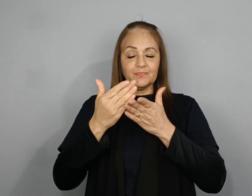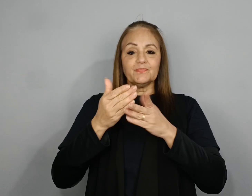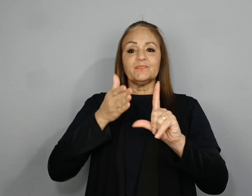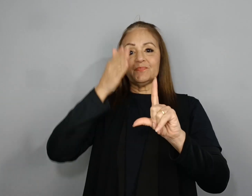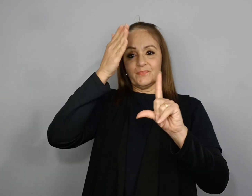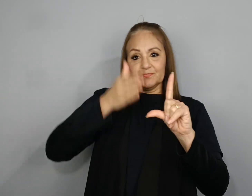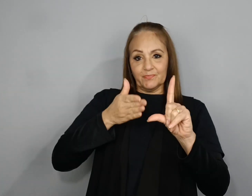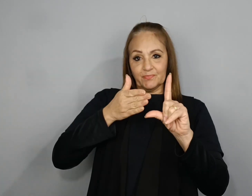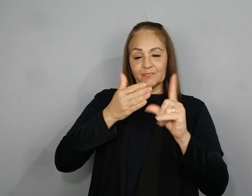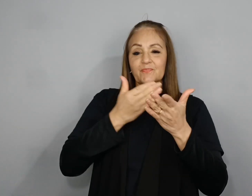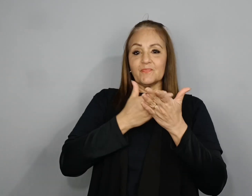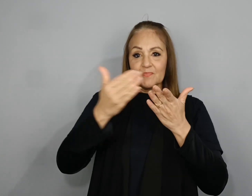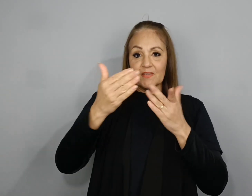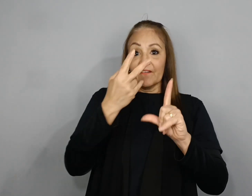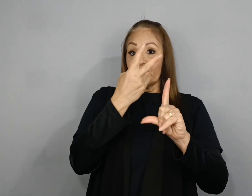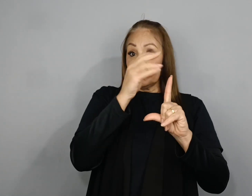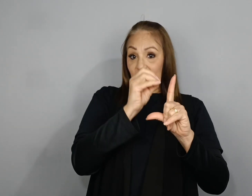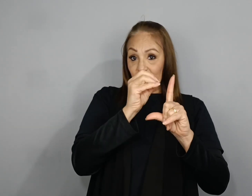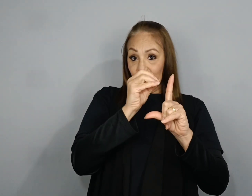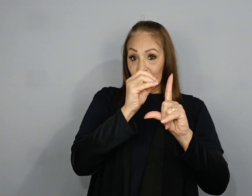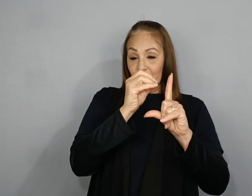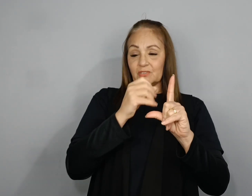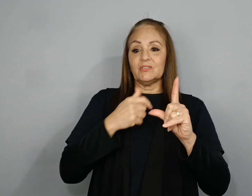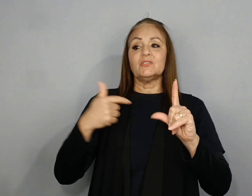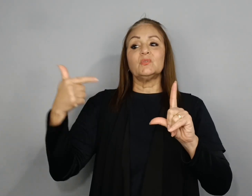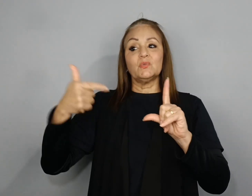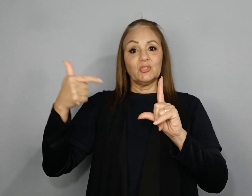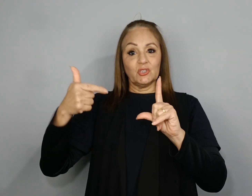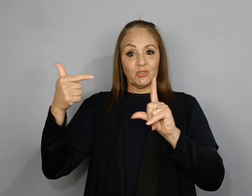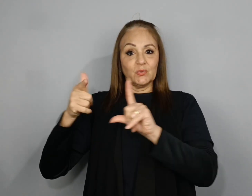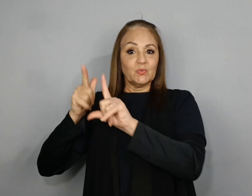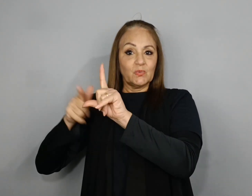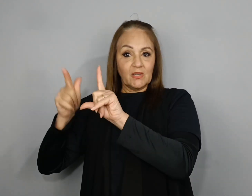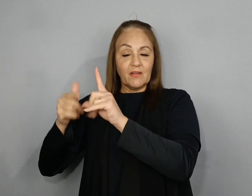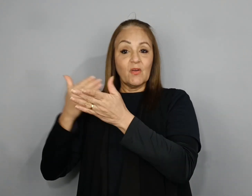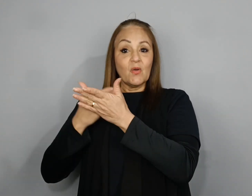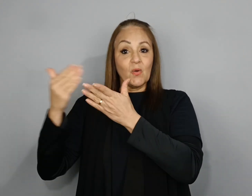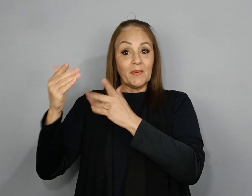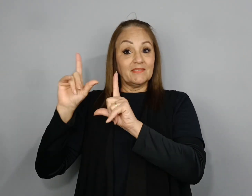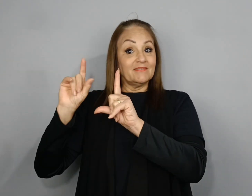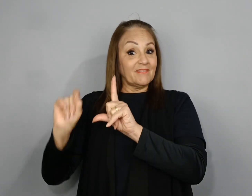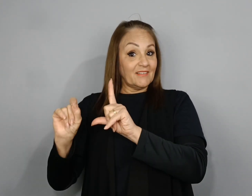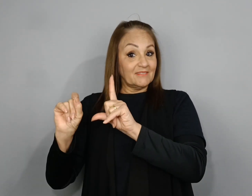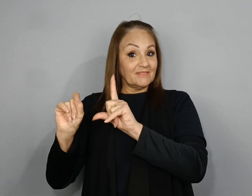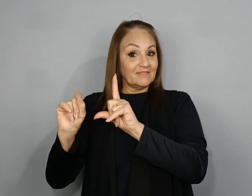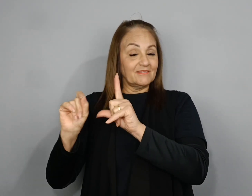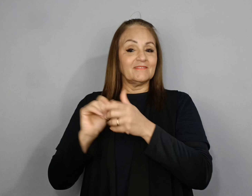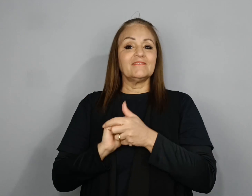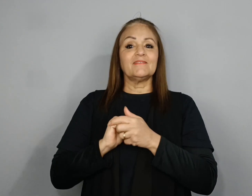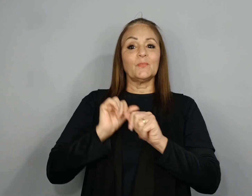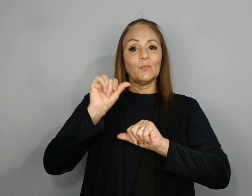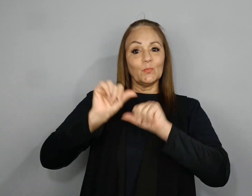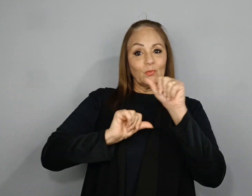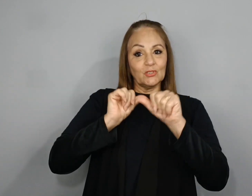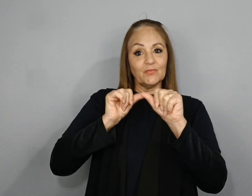20 e o segundo gráfico inicia em 10, o que modifica a linha do gráfico.